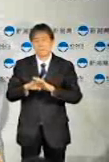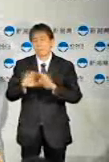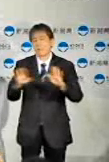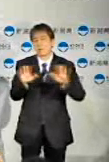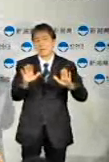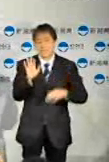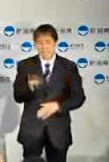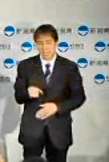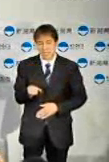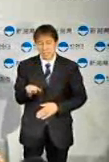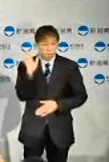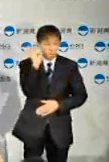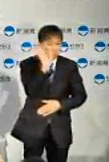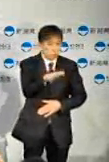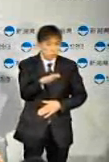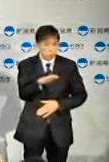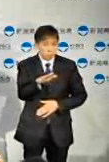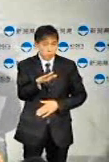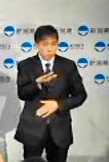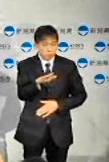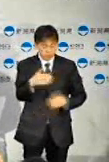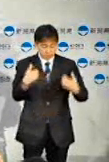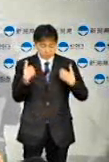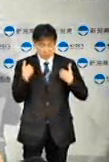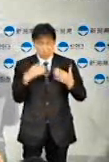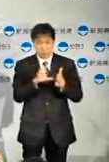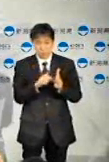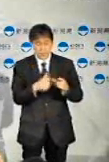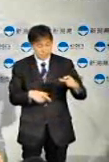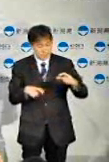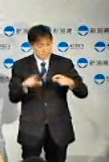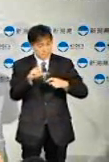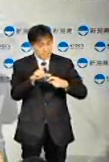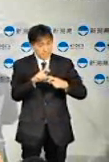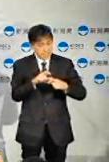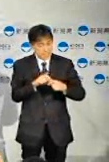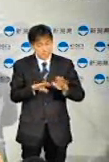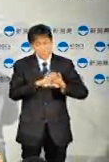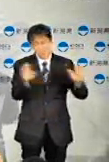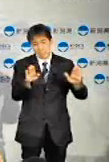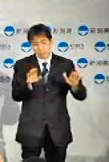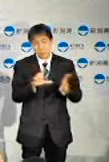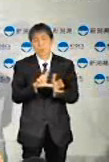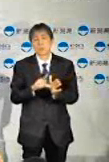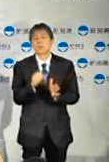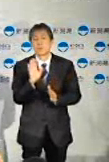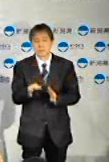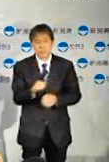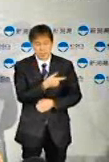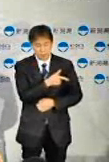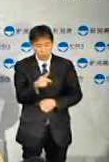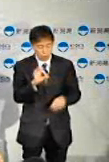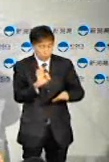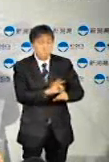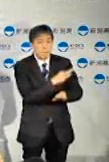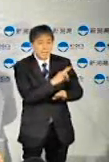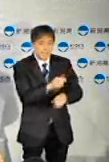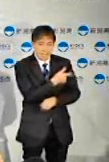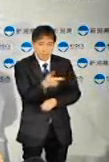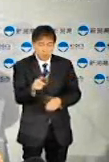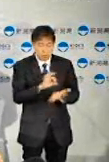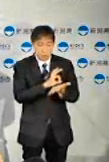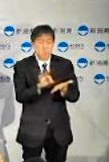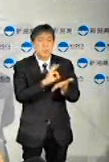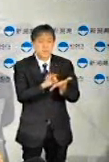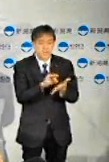き必要があれば、さらに、開催することもあるでしょうし、いろんな媒体で、情報の